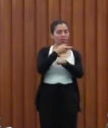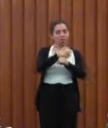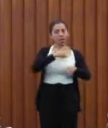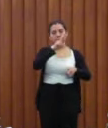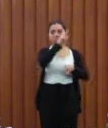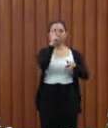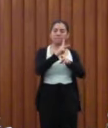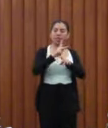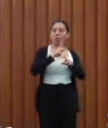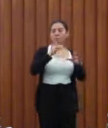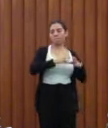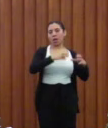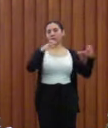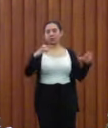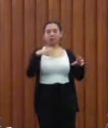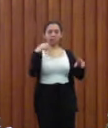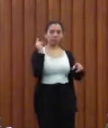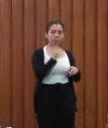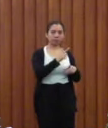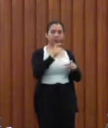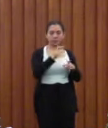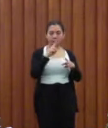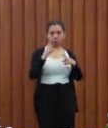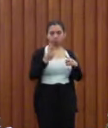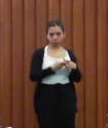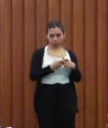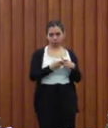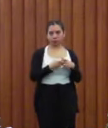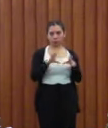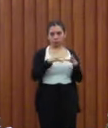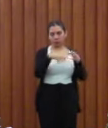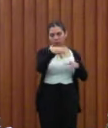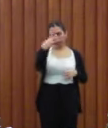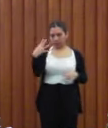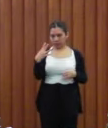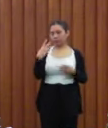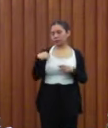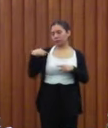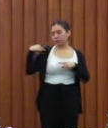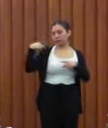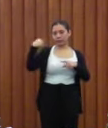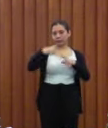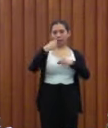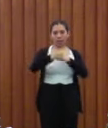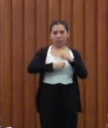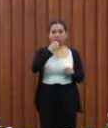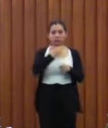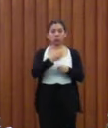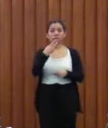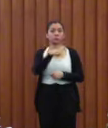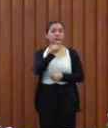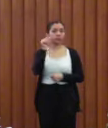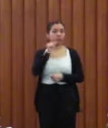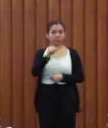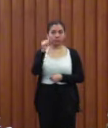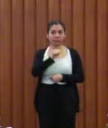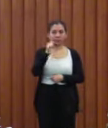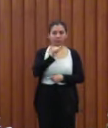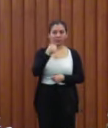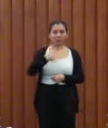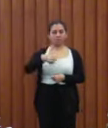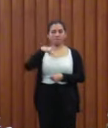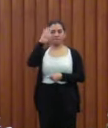violencia estructural que hay en el estado, pues sí, claro, se ha venido con varios años, ¿no? Entonces, siempre pienso mucho en todos los casos y